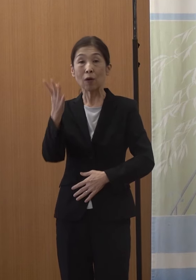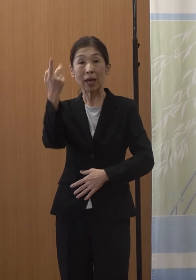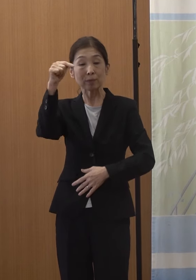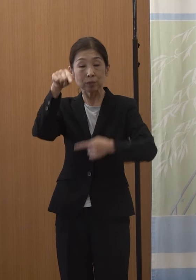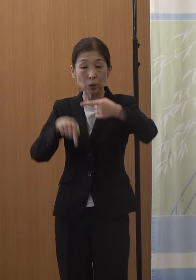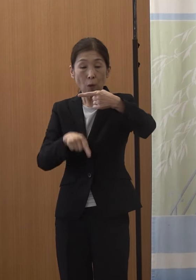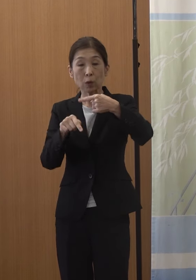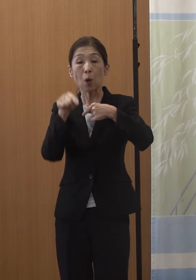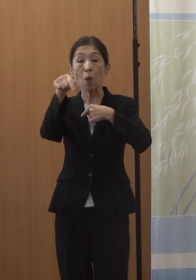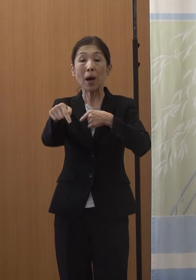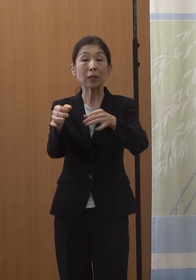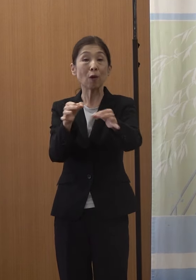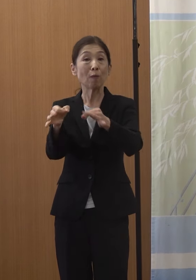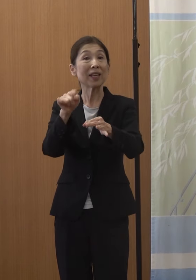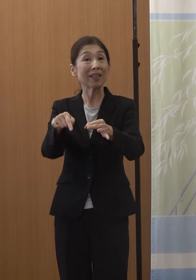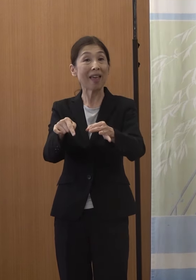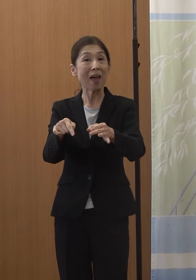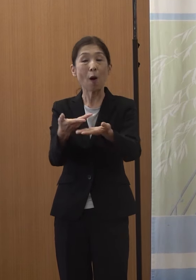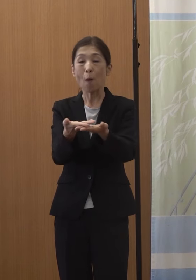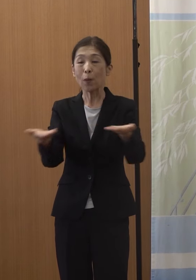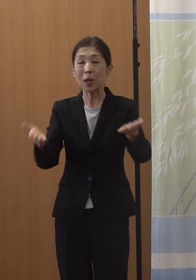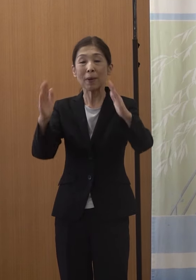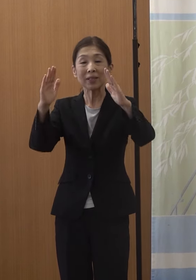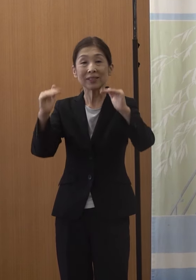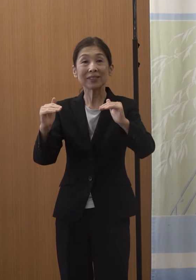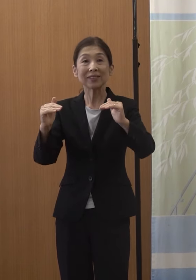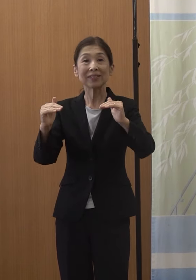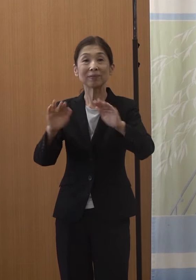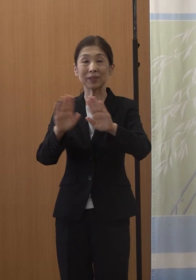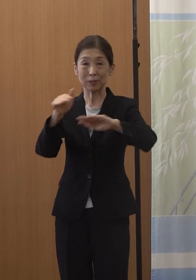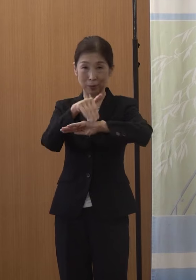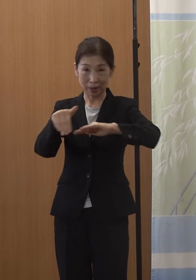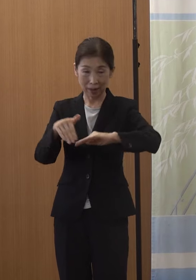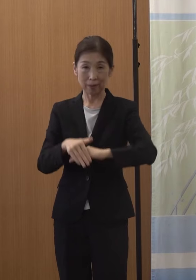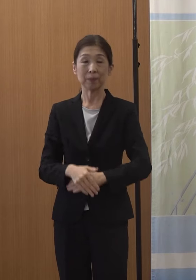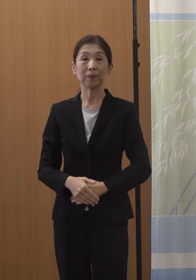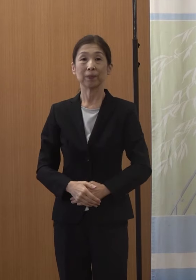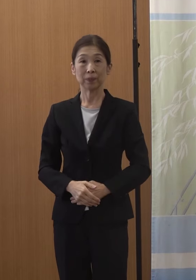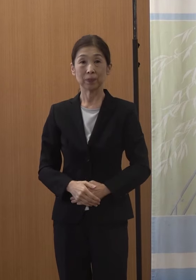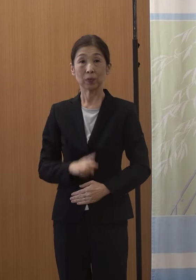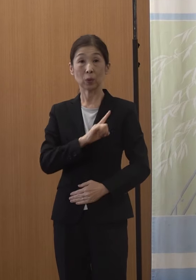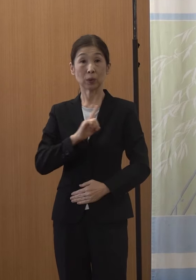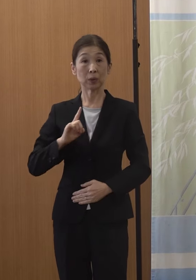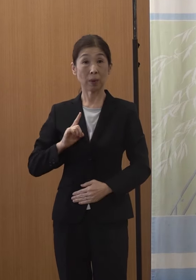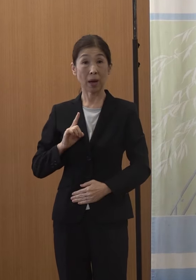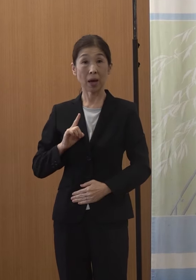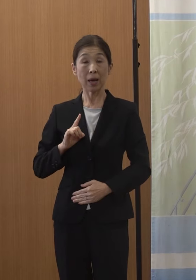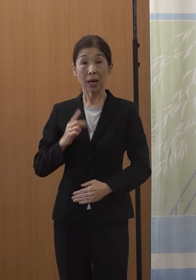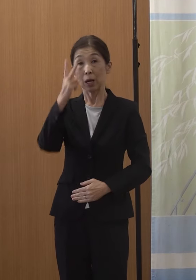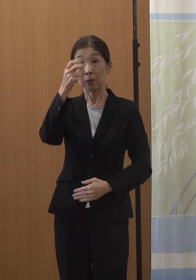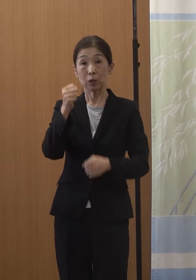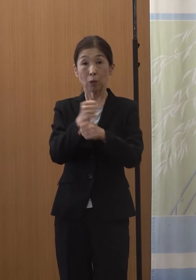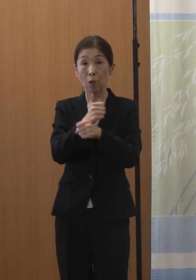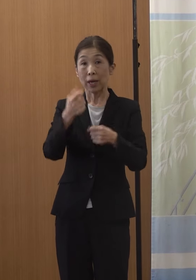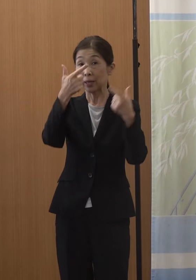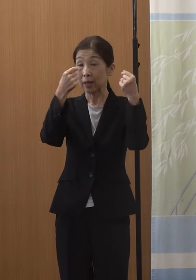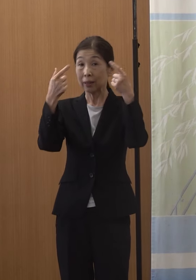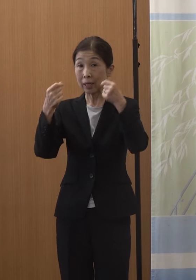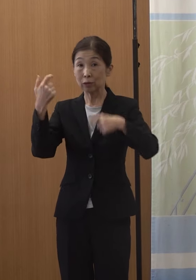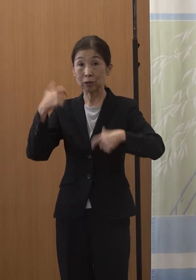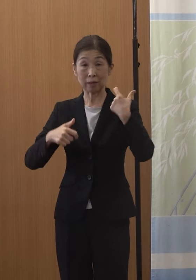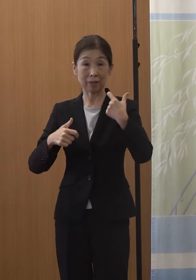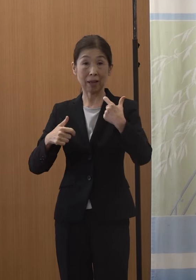店でポップ設置のお披露目式を開催いたします。当日は金沢美術工芸大学の